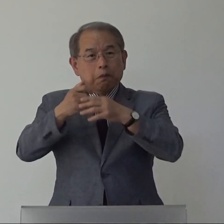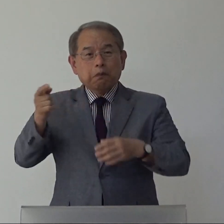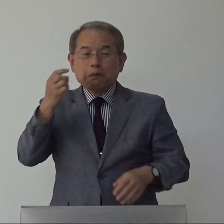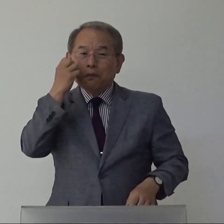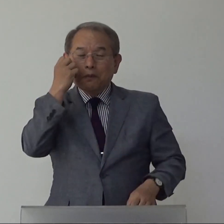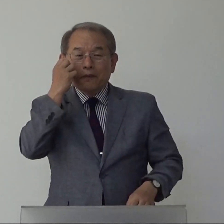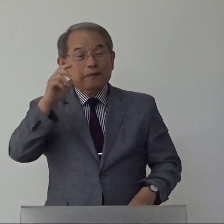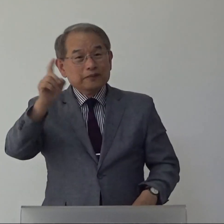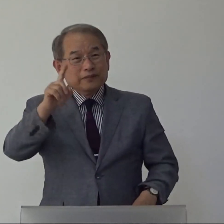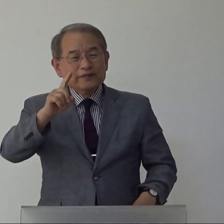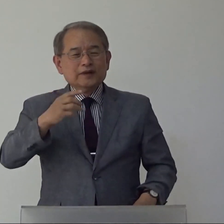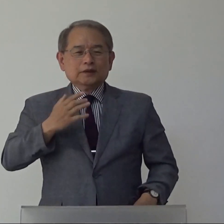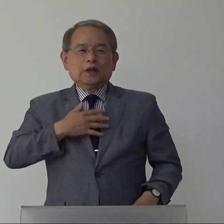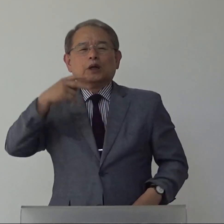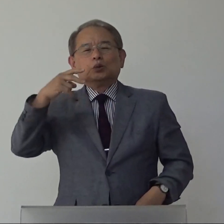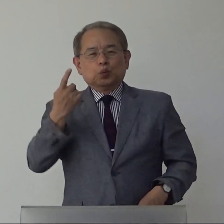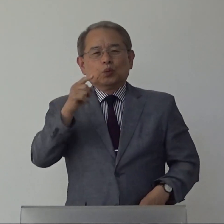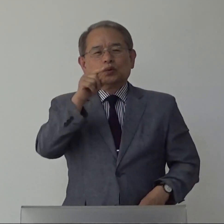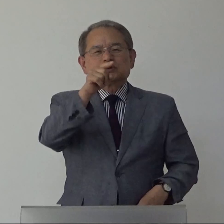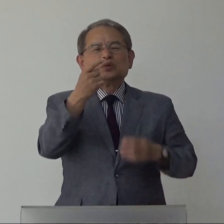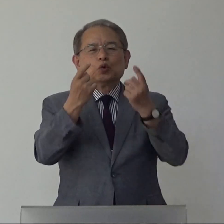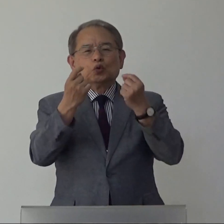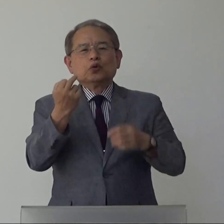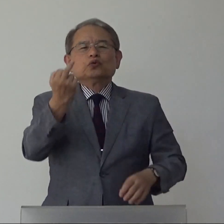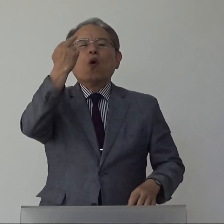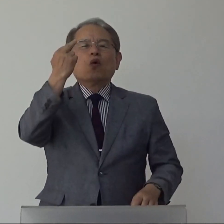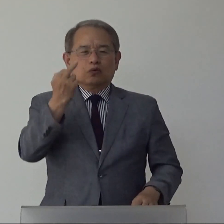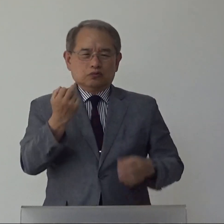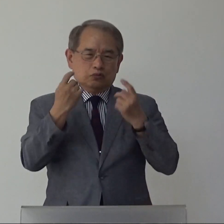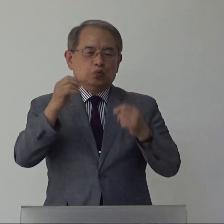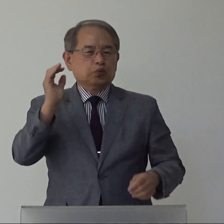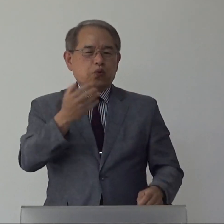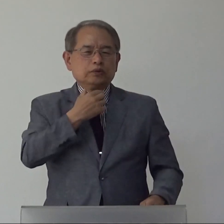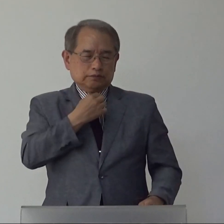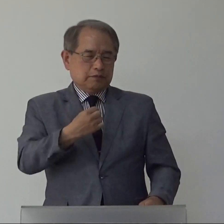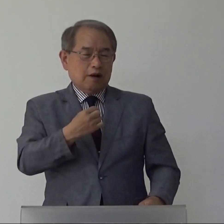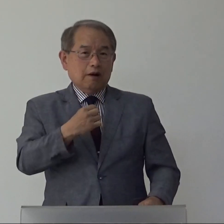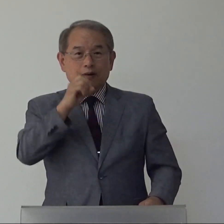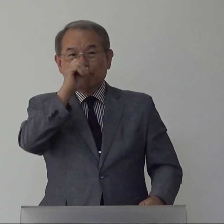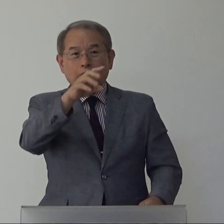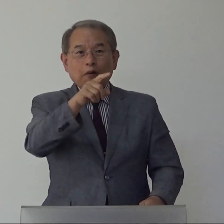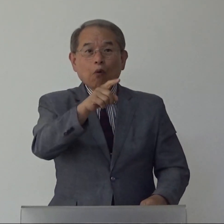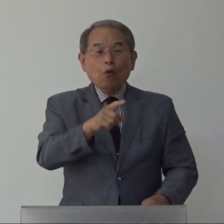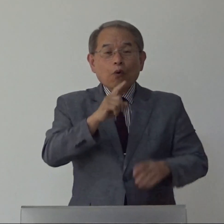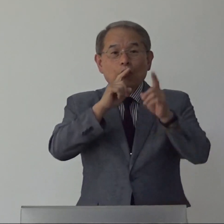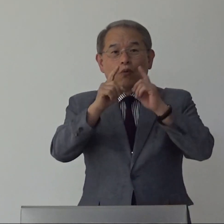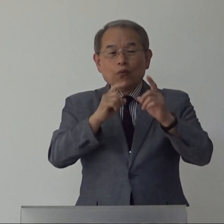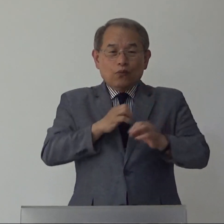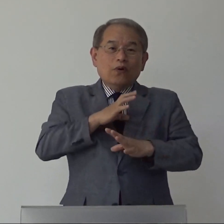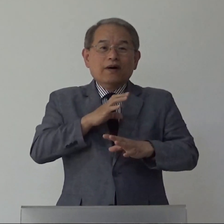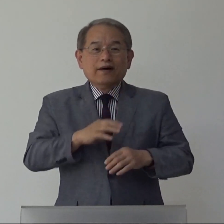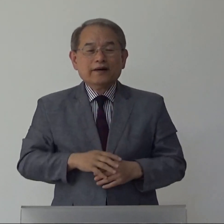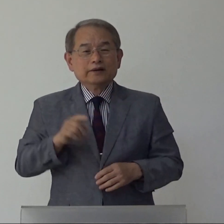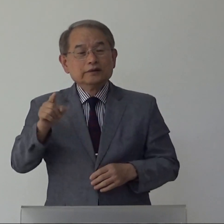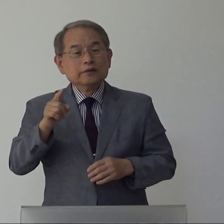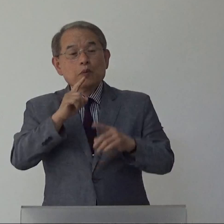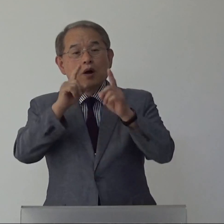그럴 수도 있습니다. 그러나 이 초등학생은 보통 나도 그런 형이 있으면 좋겠다 하고 부러워하는